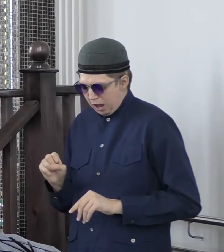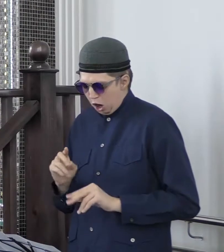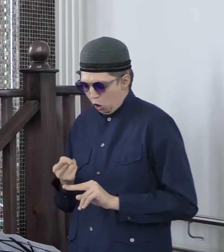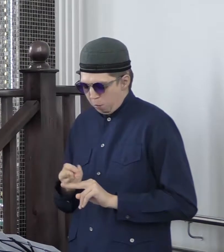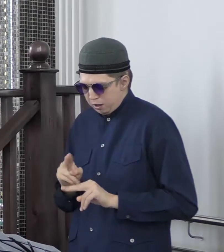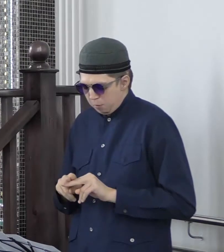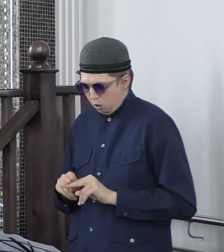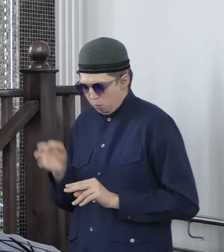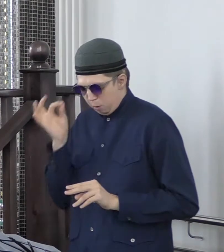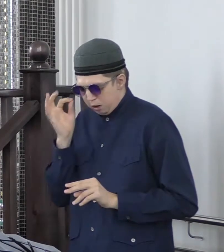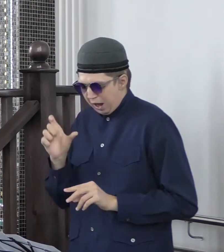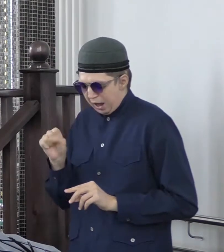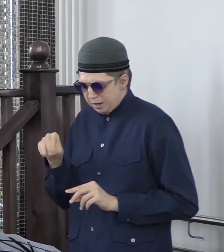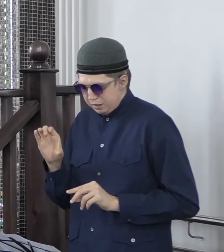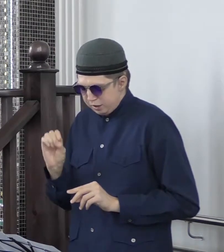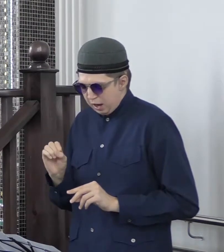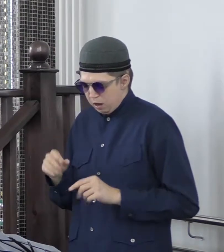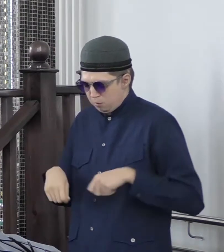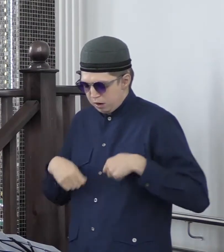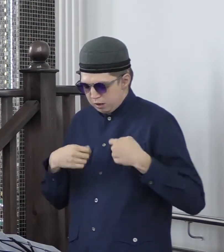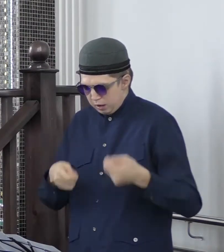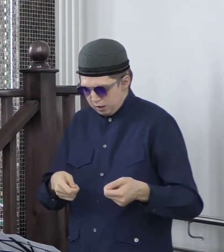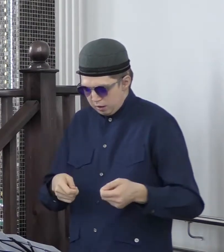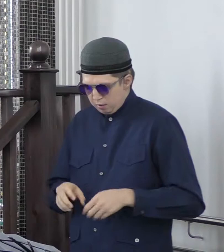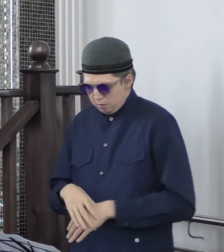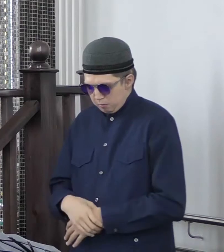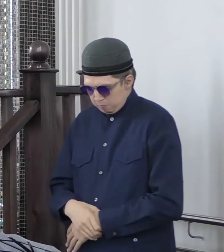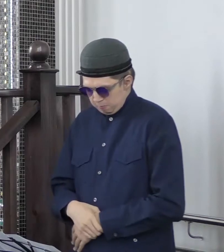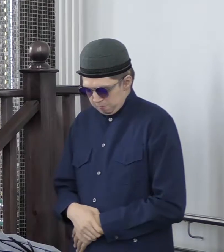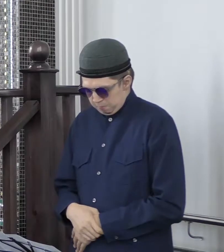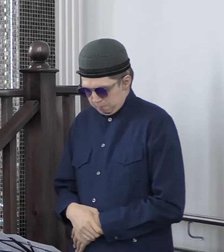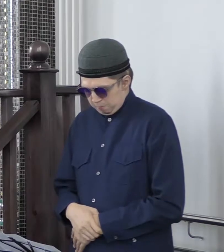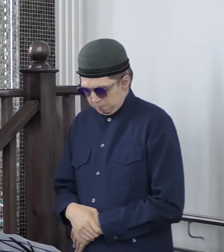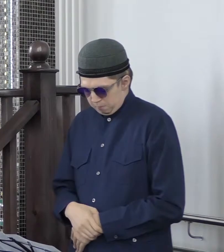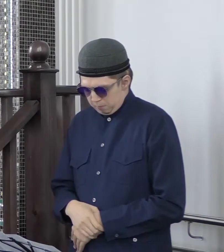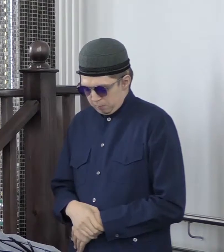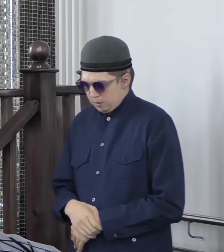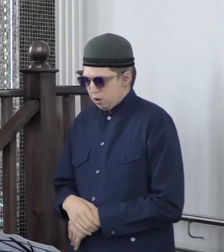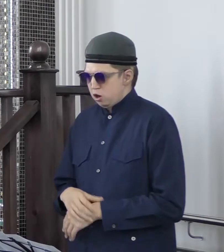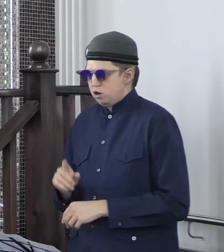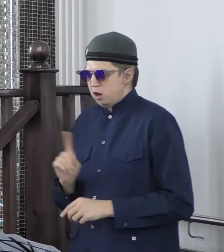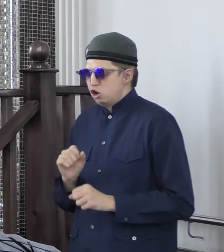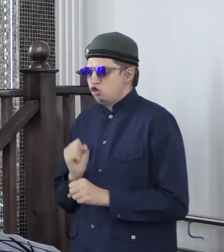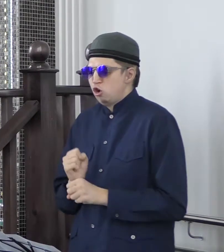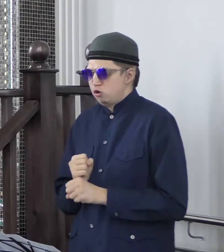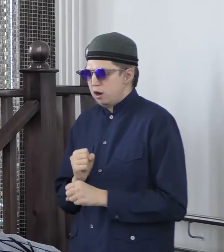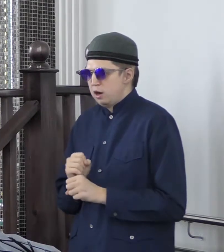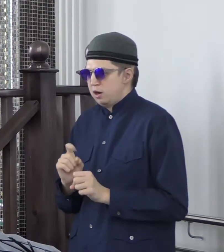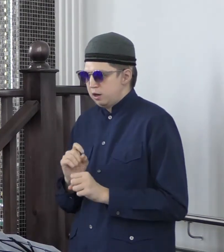Аллахдан курхубул, Аллах кушган мәсәләрдә эшләү, Аллах бирә мәсәләдән тыйлу. Делать то, что повелел Всевышний,